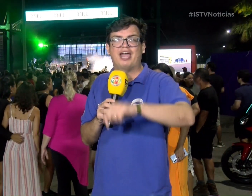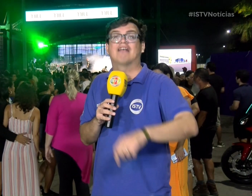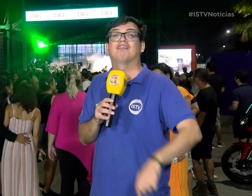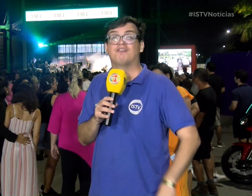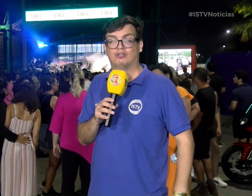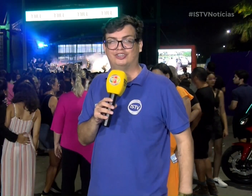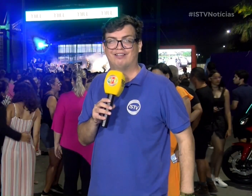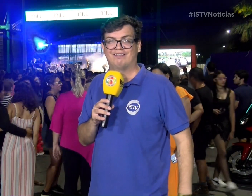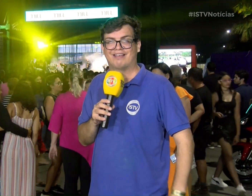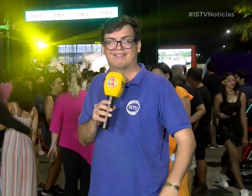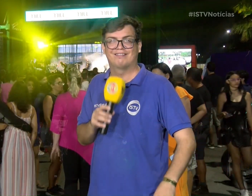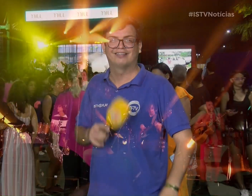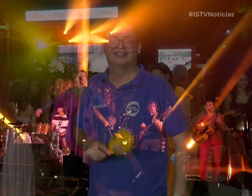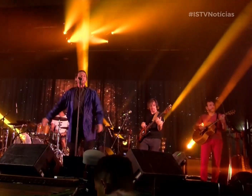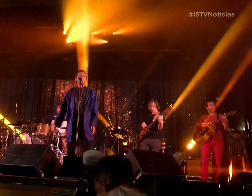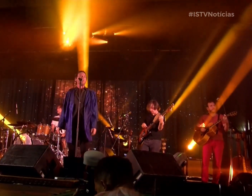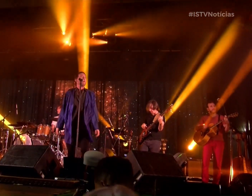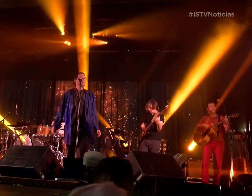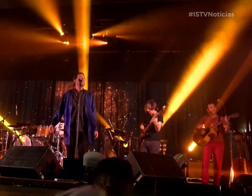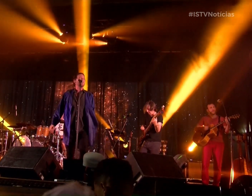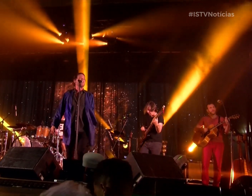Yes TV Notícias.